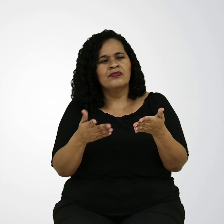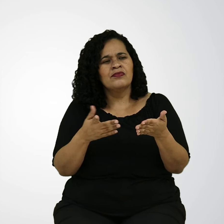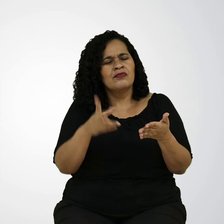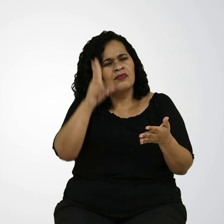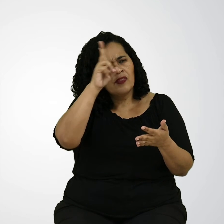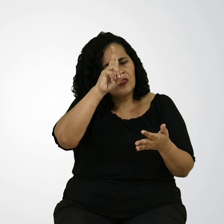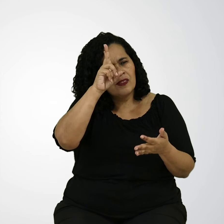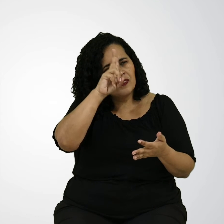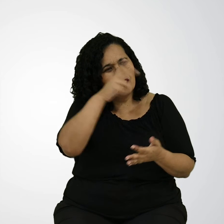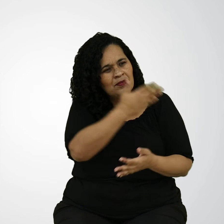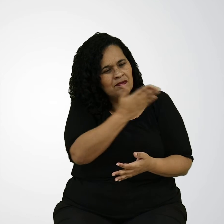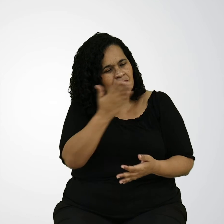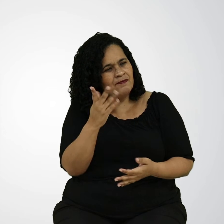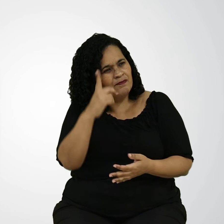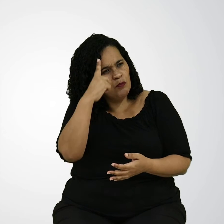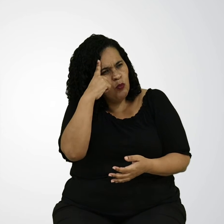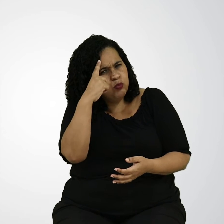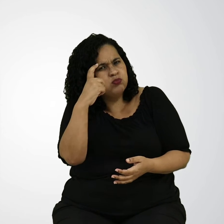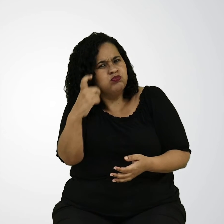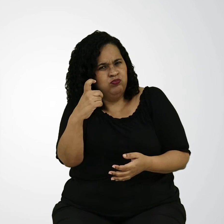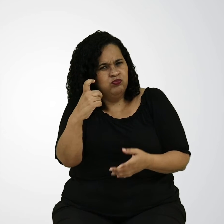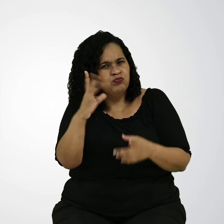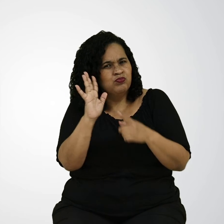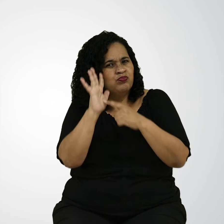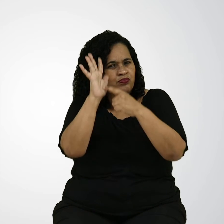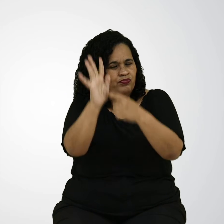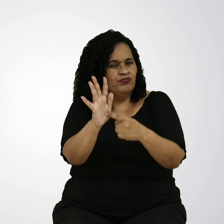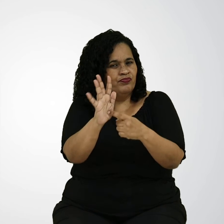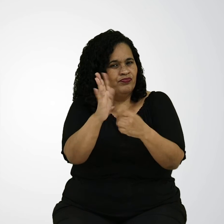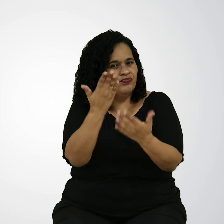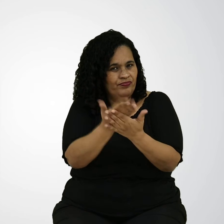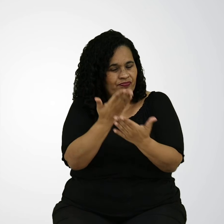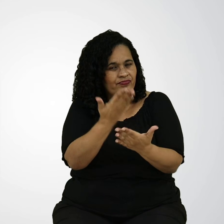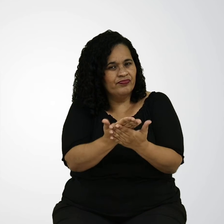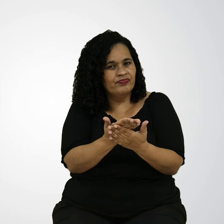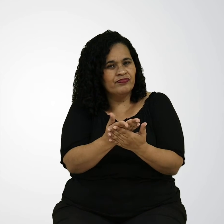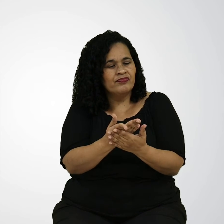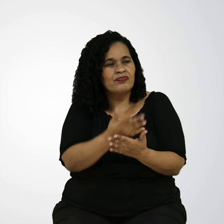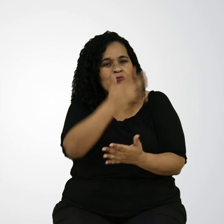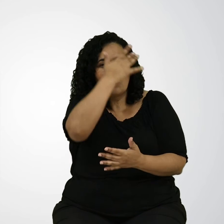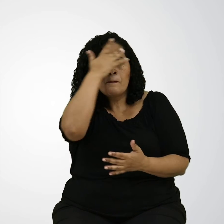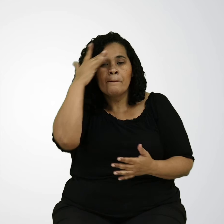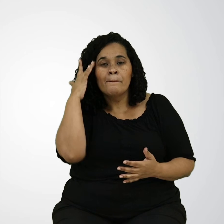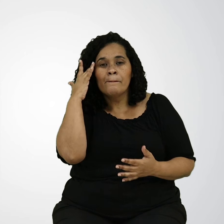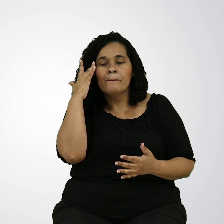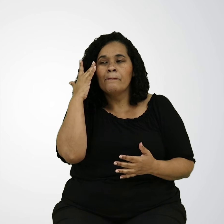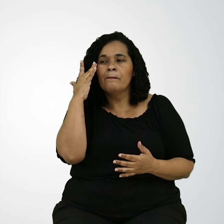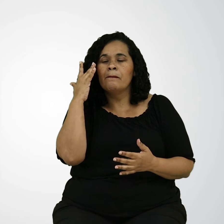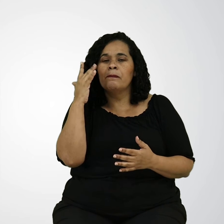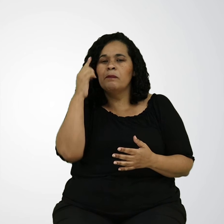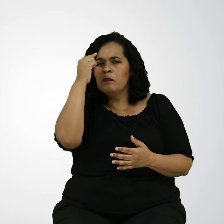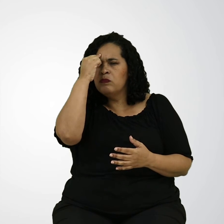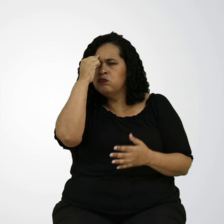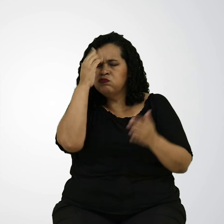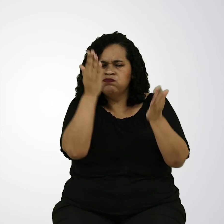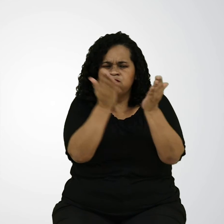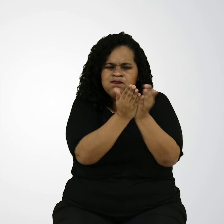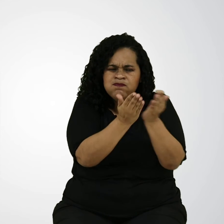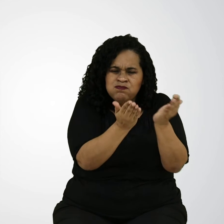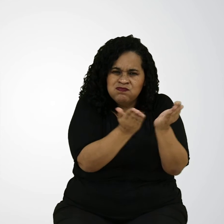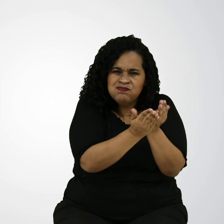passou pela ideia que é apresentada no início da lição, de muita gente ter uma visão equivocada do cristianismo por conta